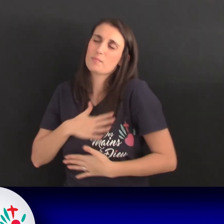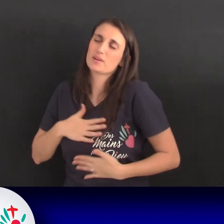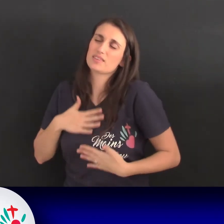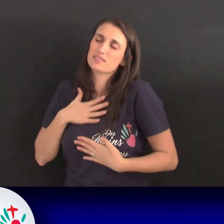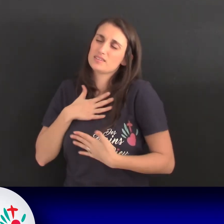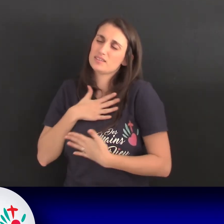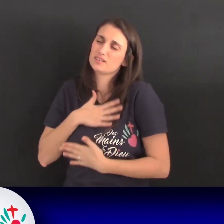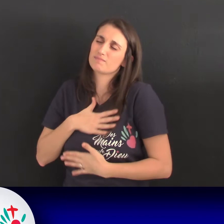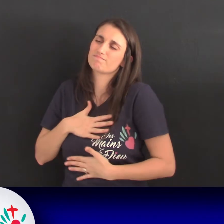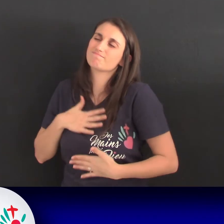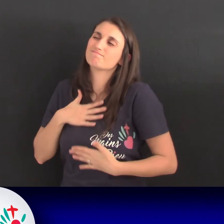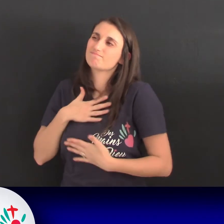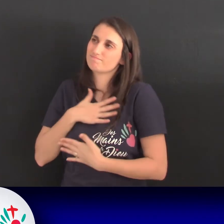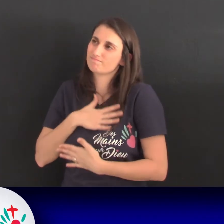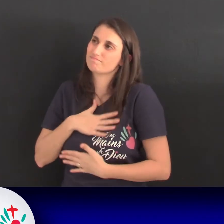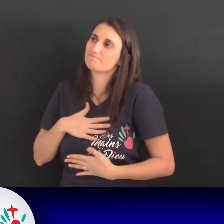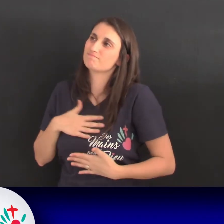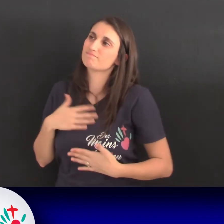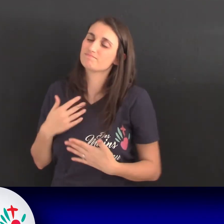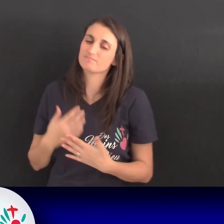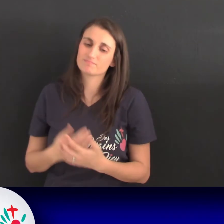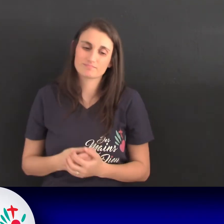cœur.